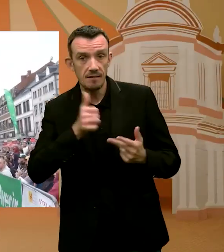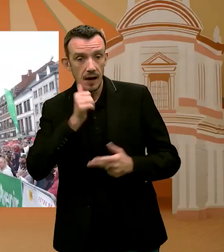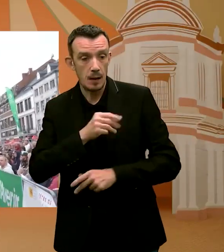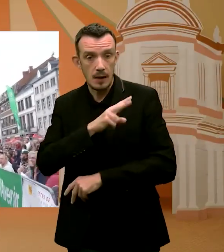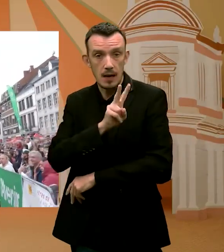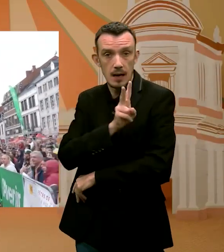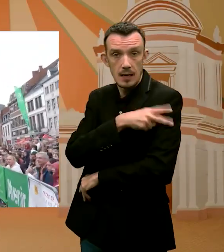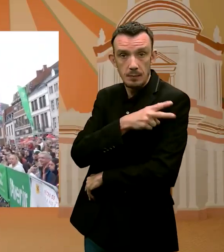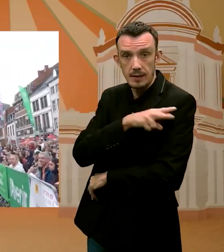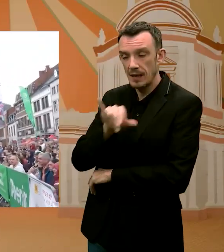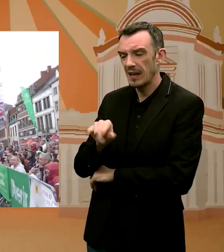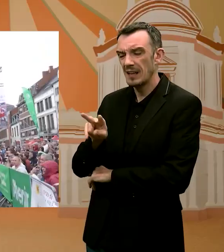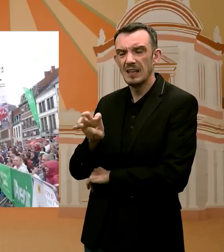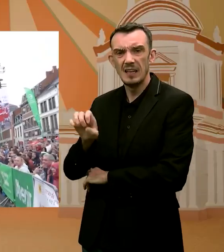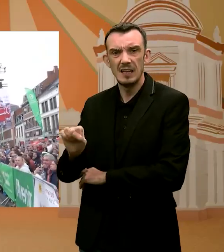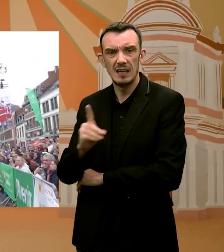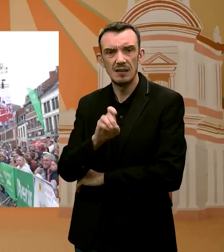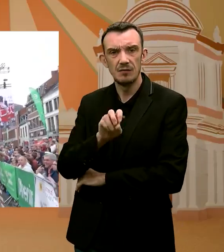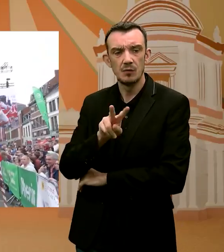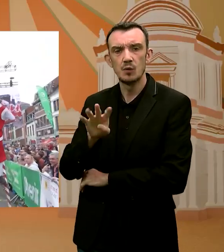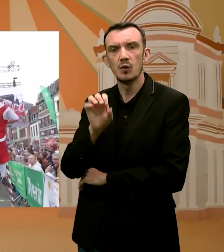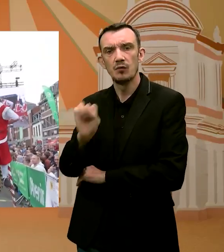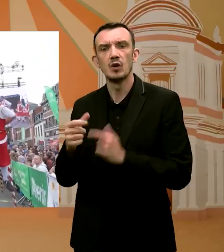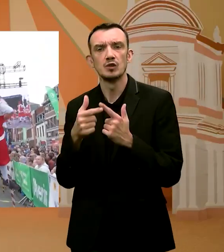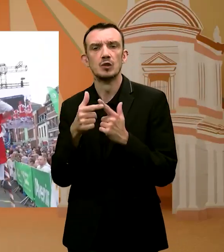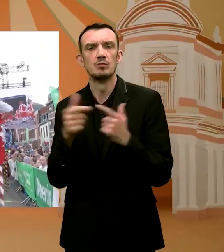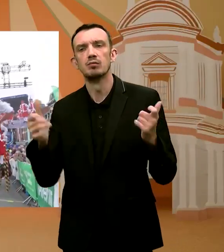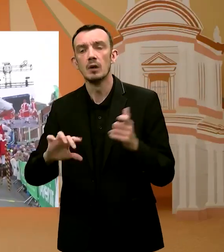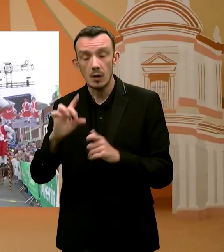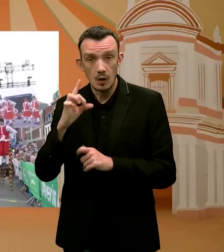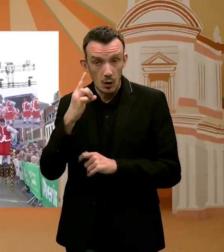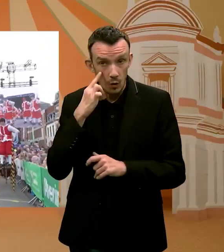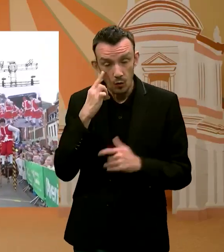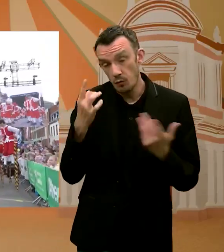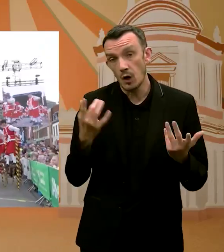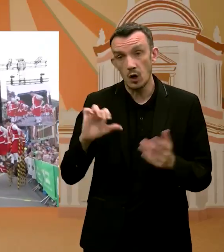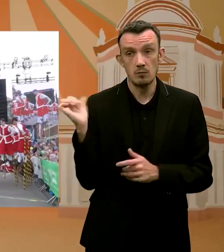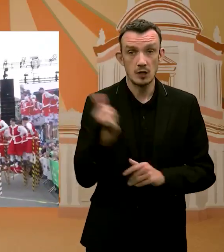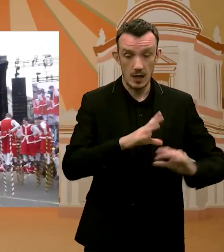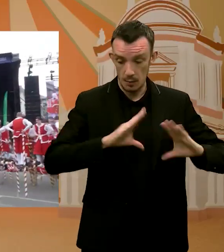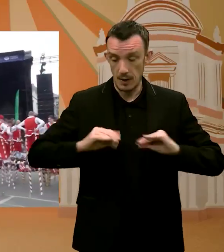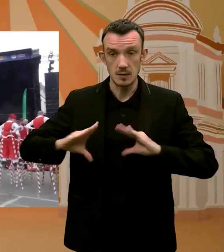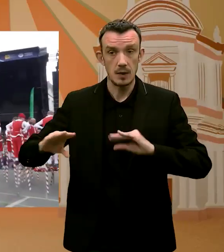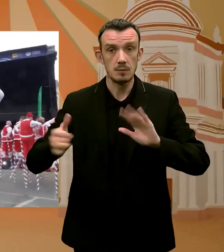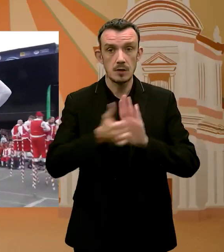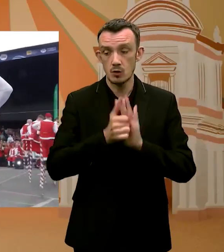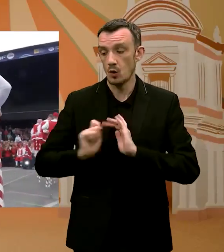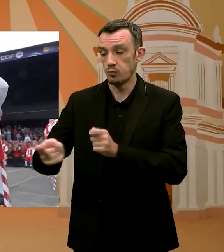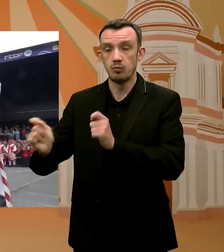bien entendu. Donc c'est évidemment un groupe, je ne vais pas dire pluridisciplinaire, mais chacun y a vraiment sa place. Quoi qu'on soit en échasse ou pas en échasse, il ne faut